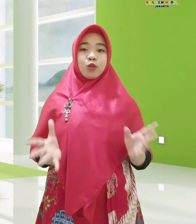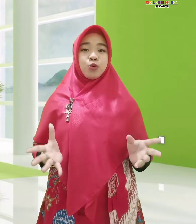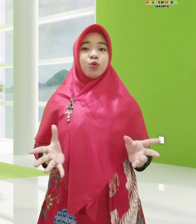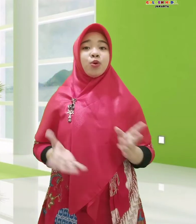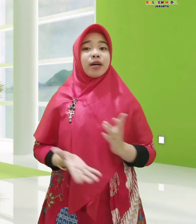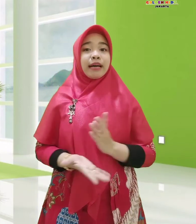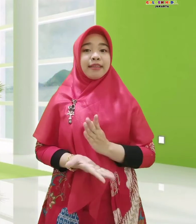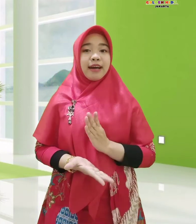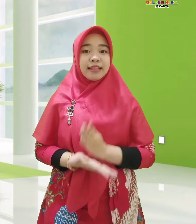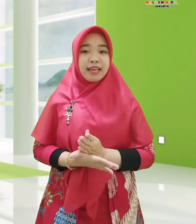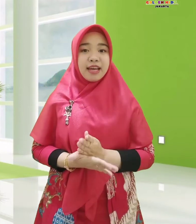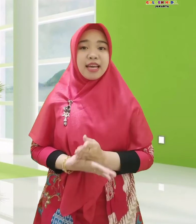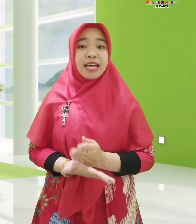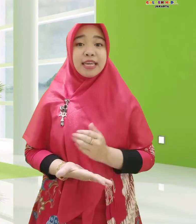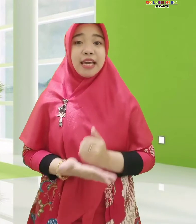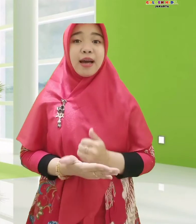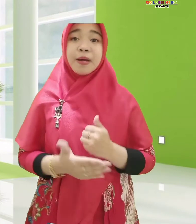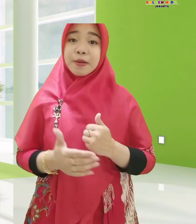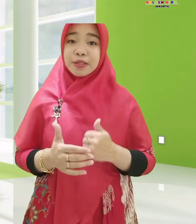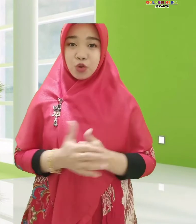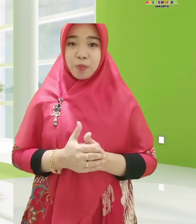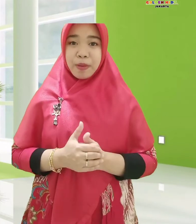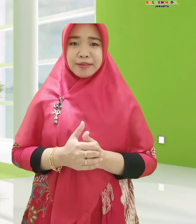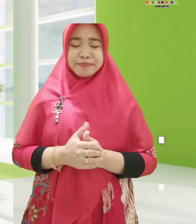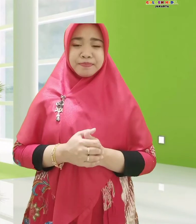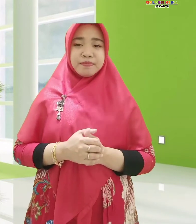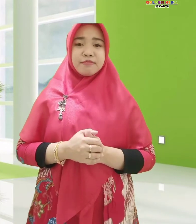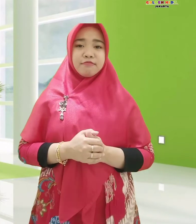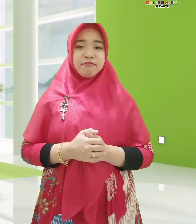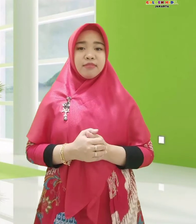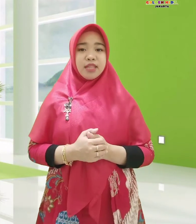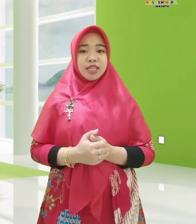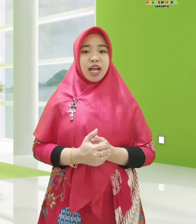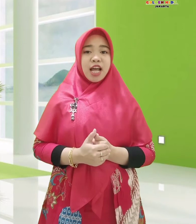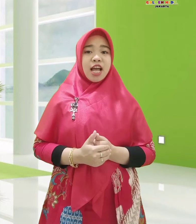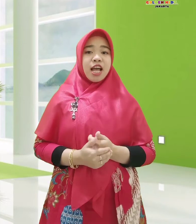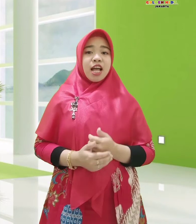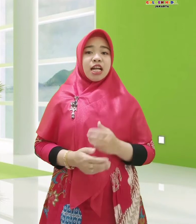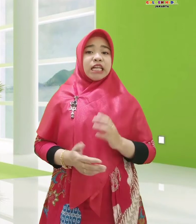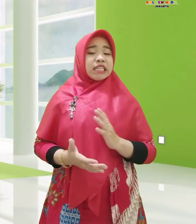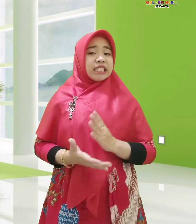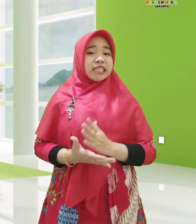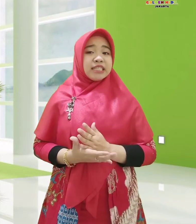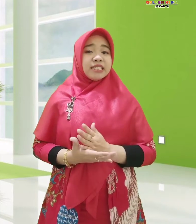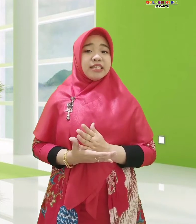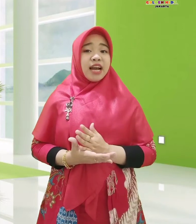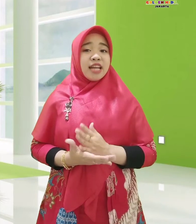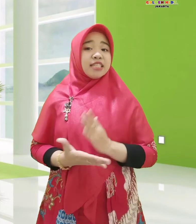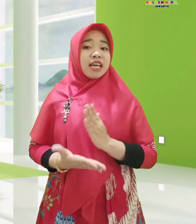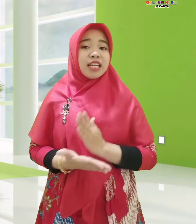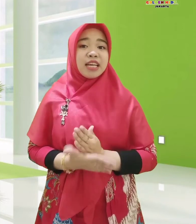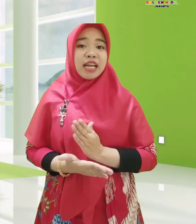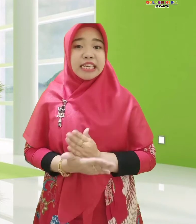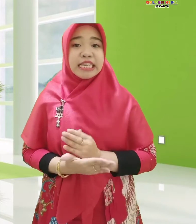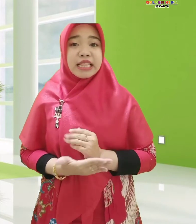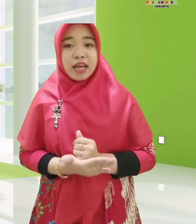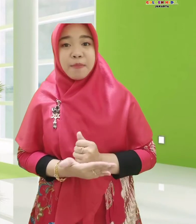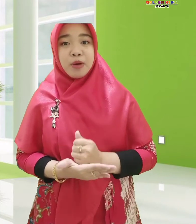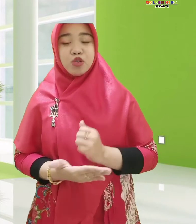itu kata-kata yang sopan. Nah, jangan sekali-kali kita